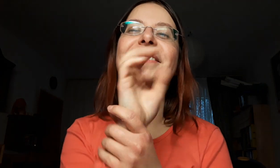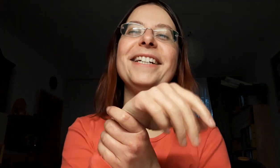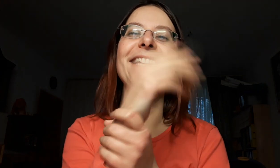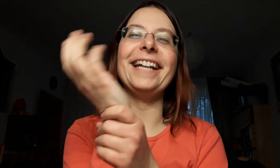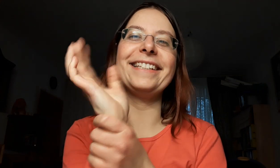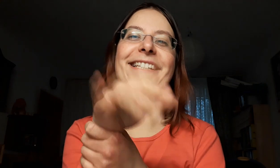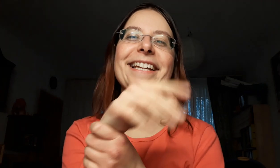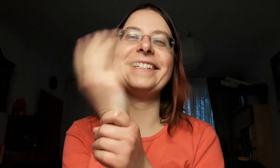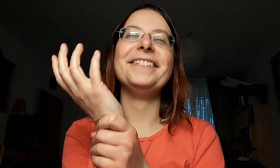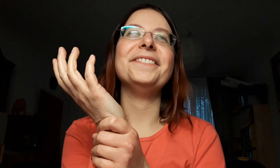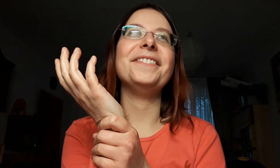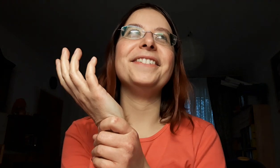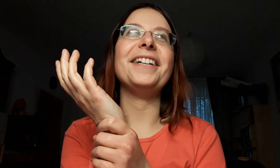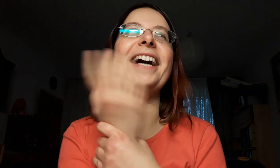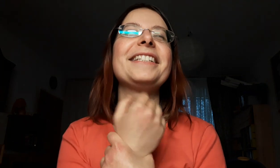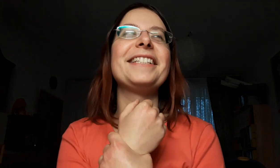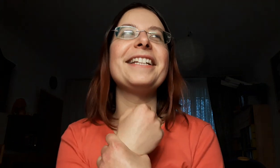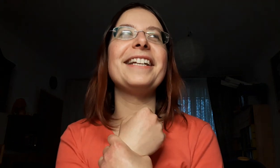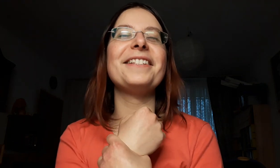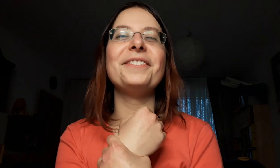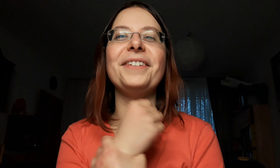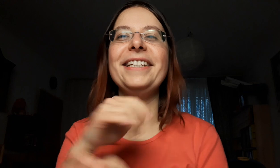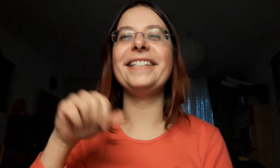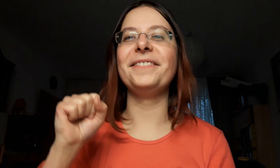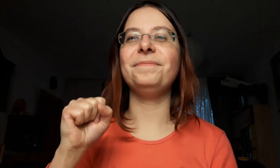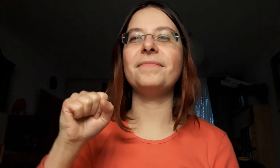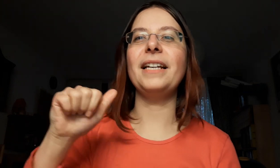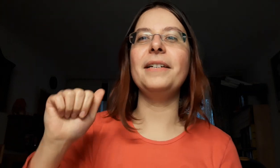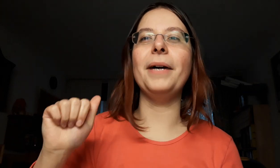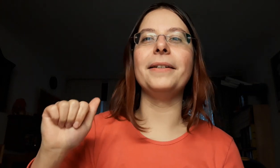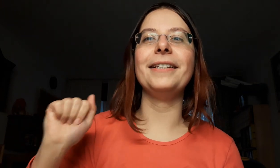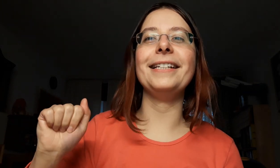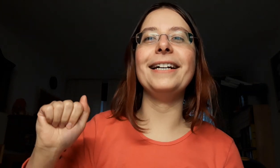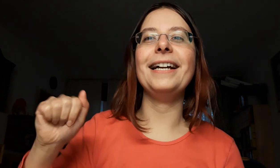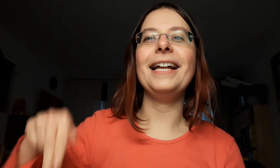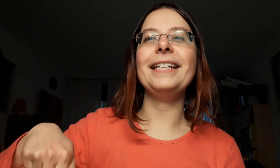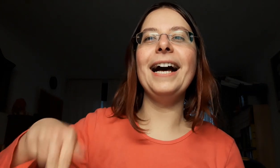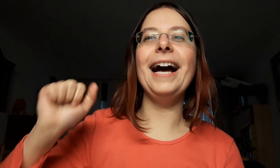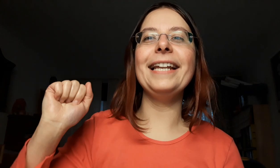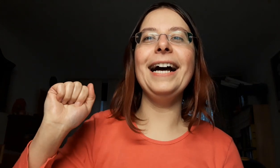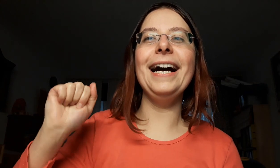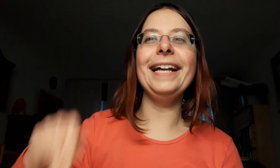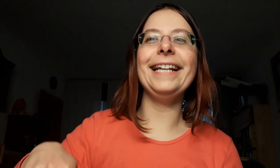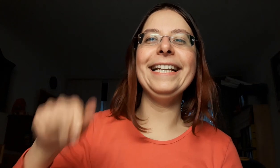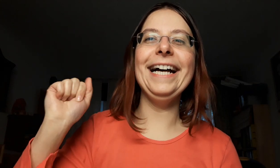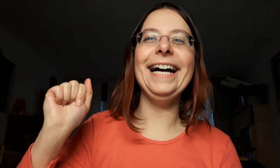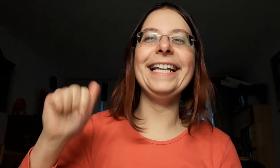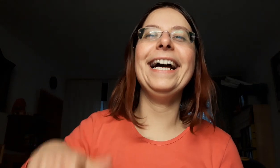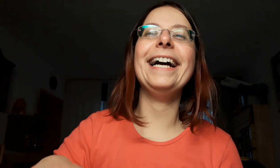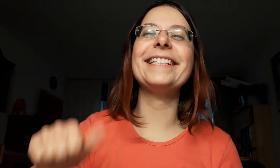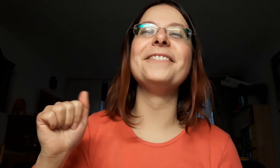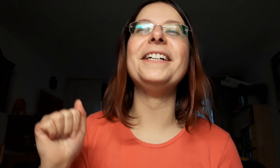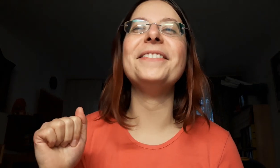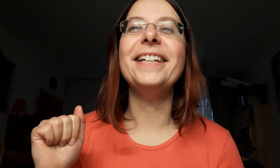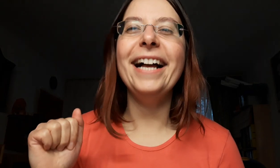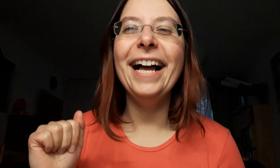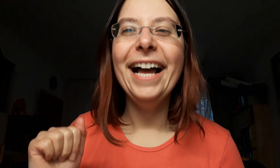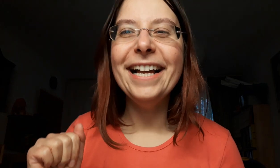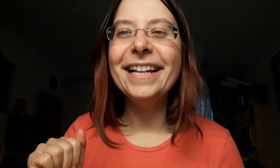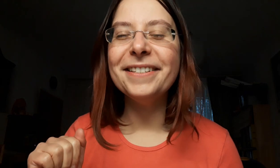meine, Handgelenk hatte ich gestern so, weil ich immer na, na, na, na, na. Ich habe ein